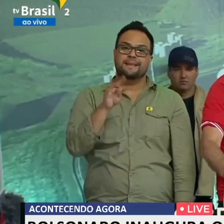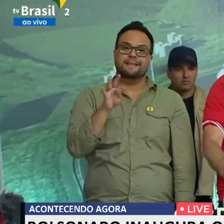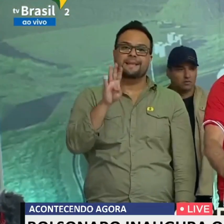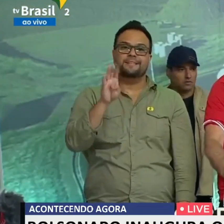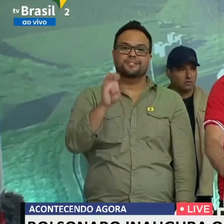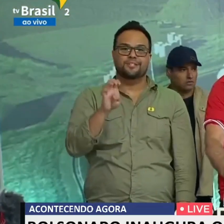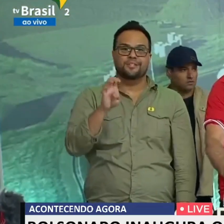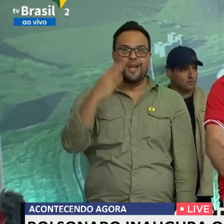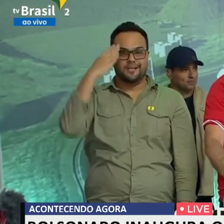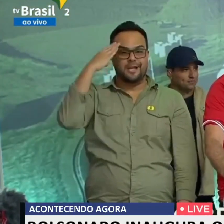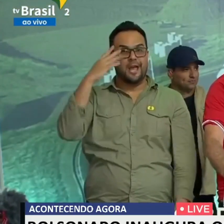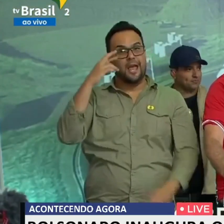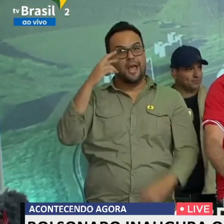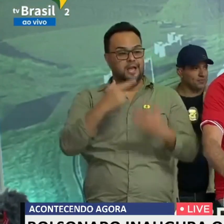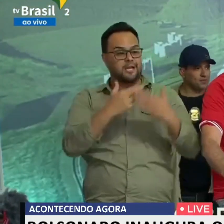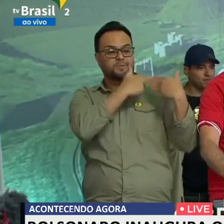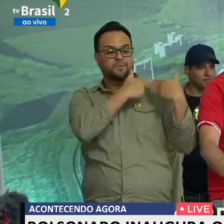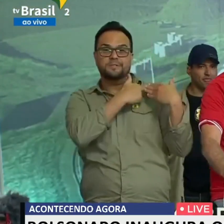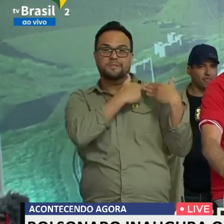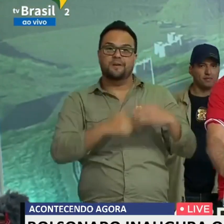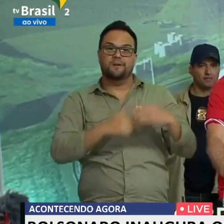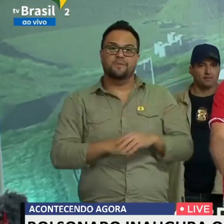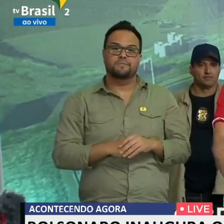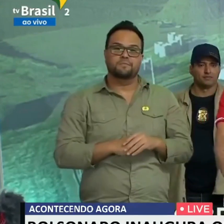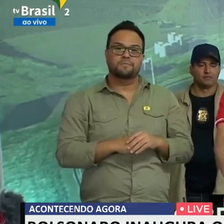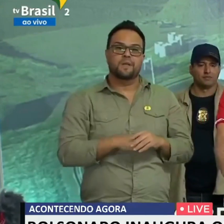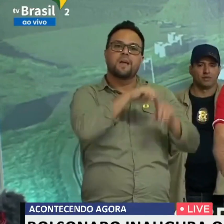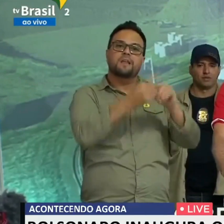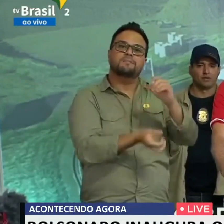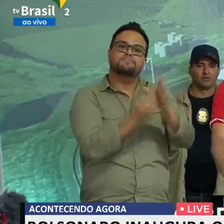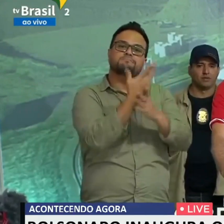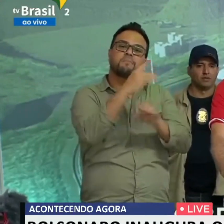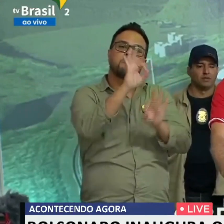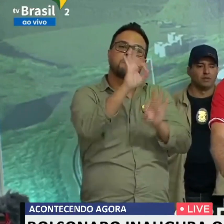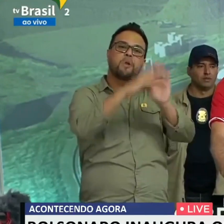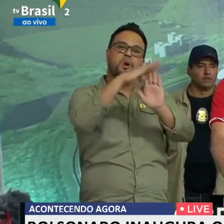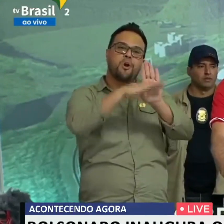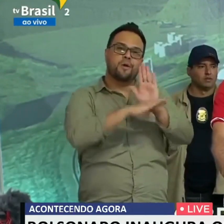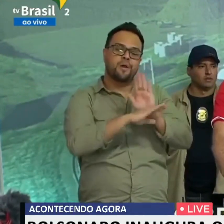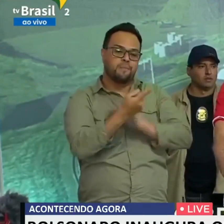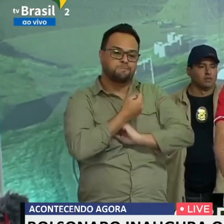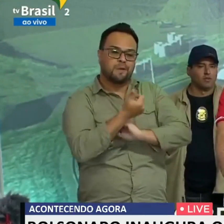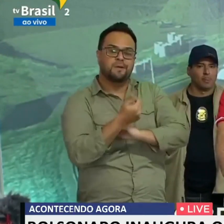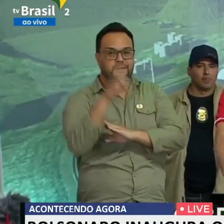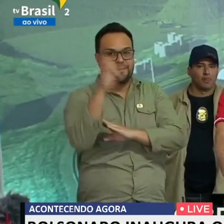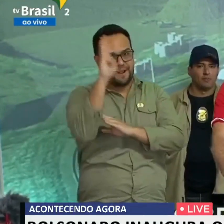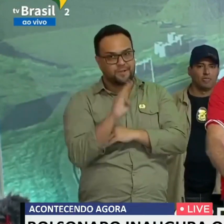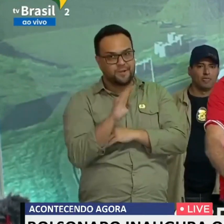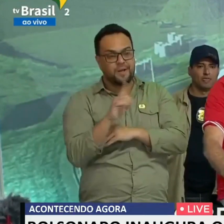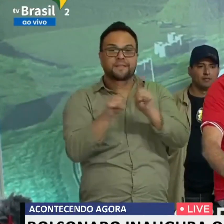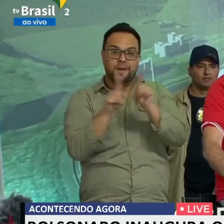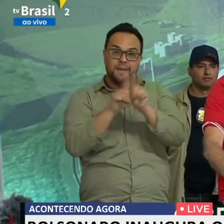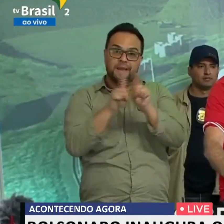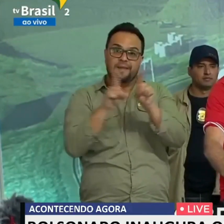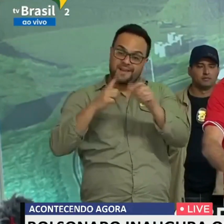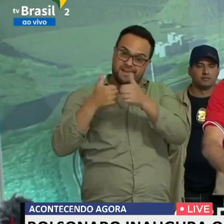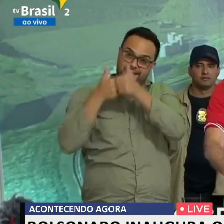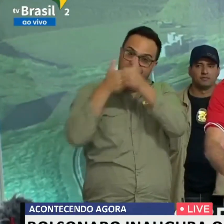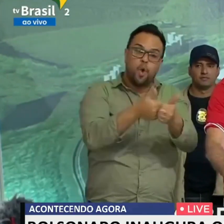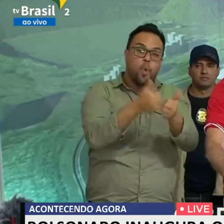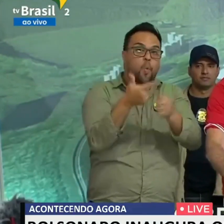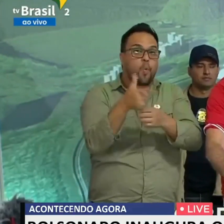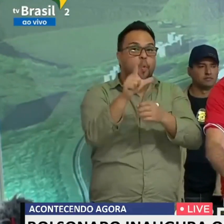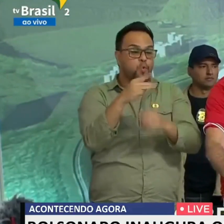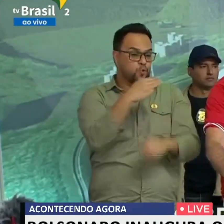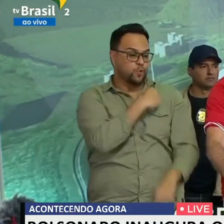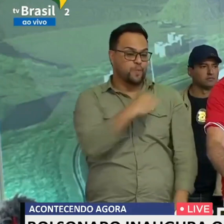Um dos responsáveis pelo programa Auxílio Brasil. E tenho também comigo um outro